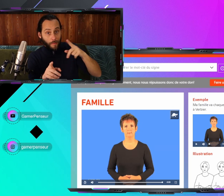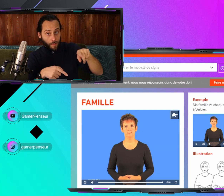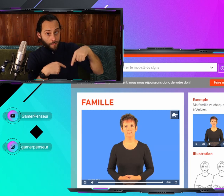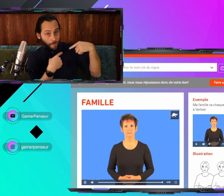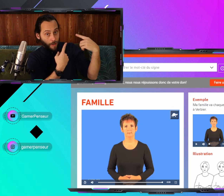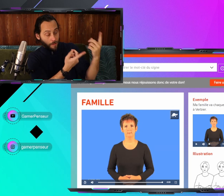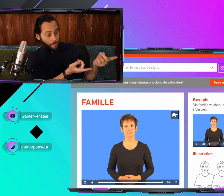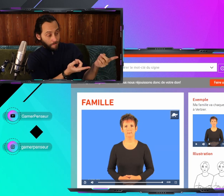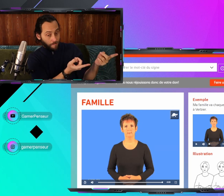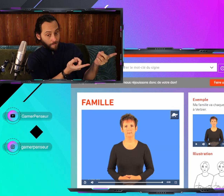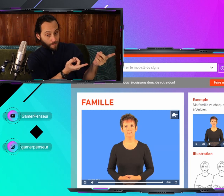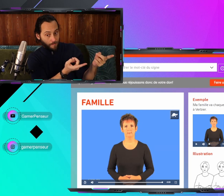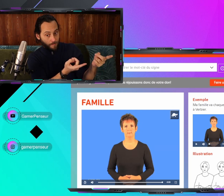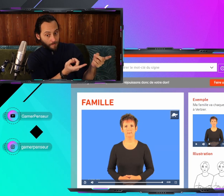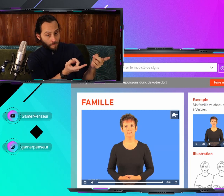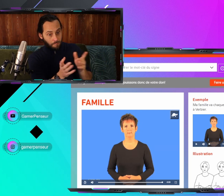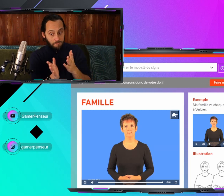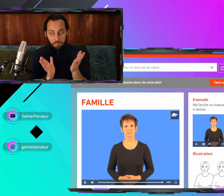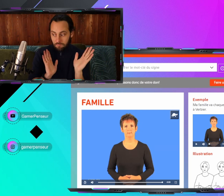Pi va.